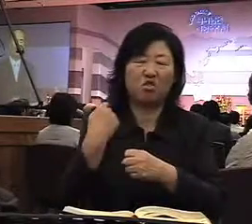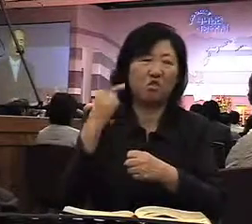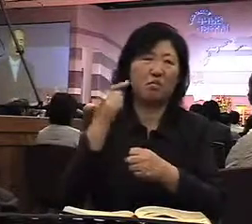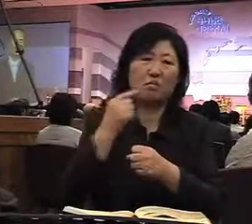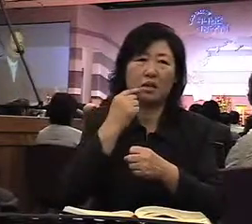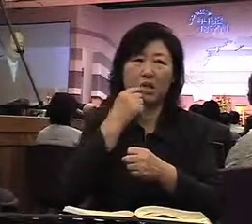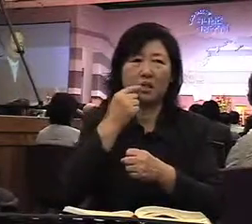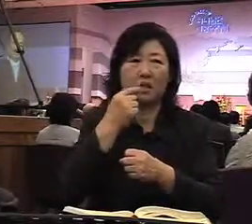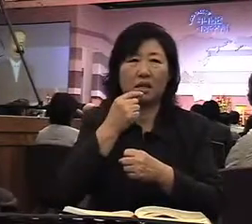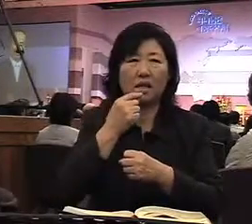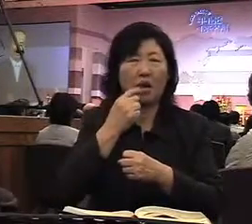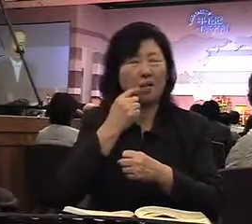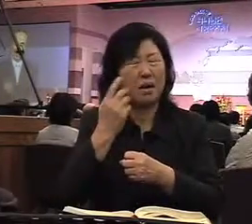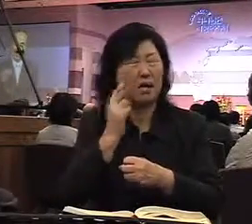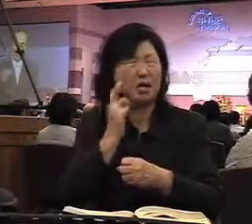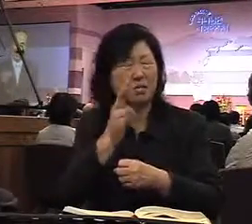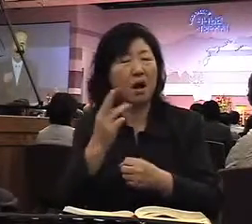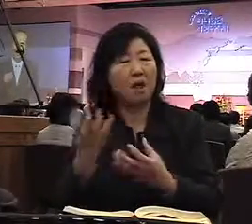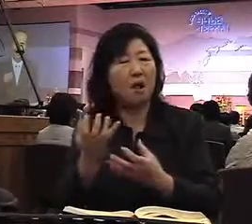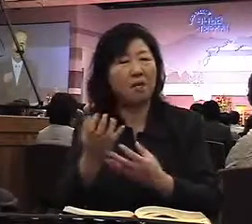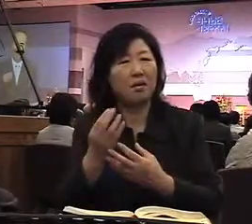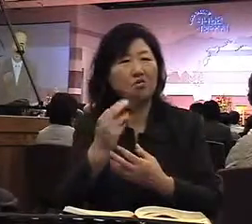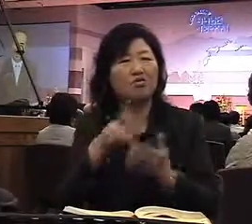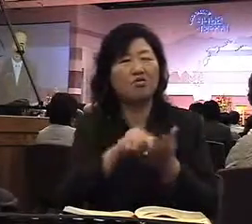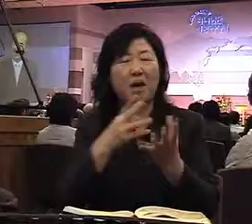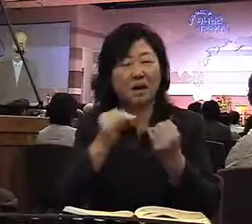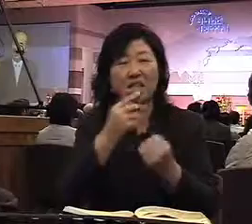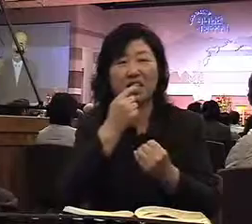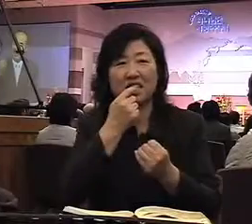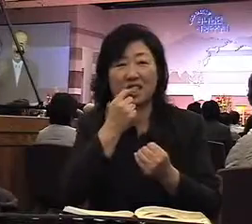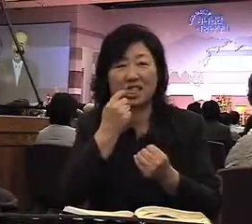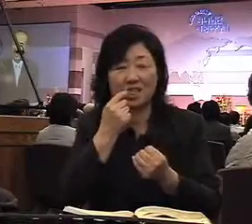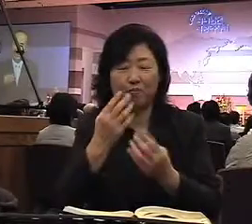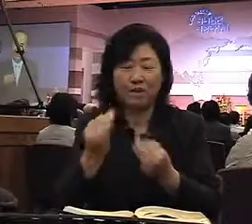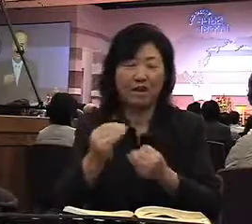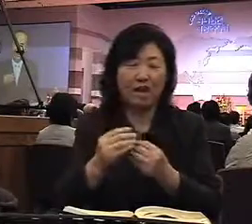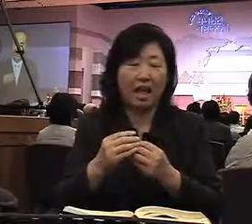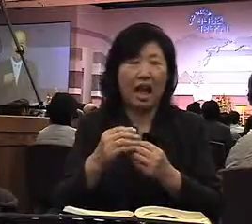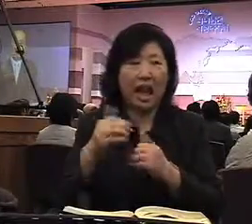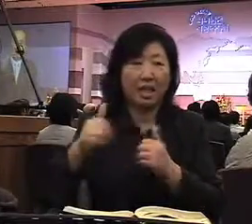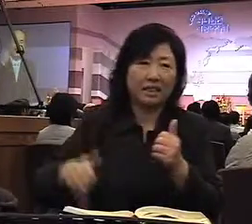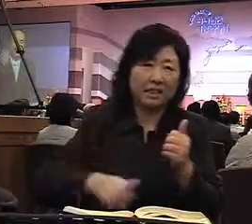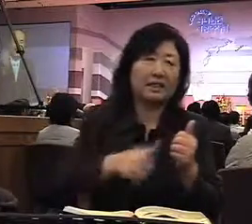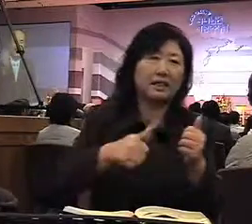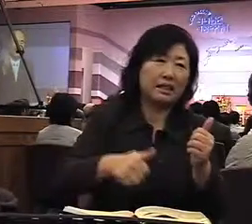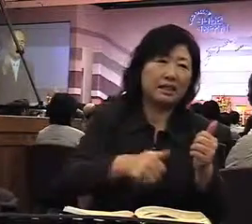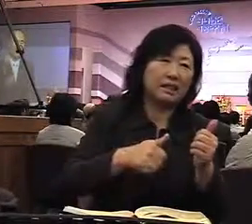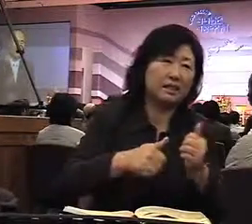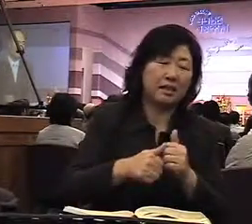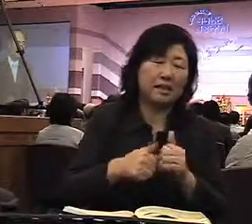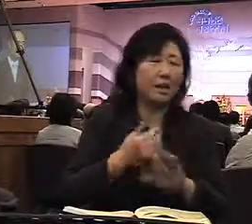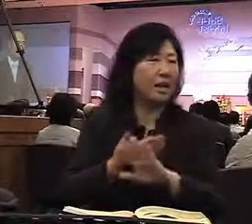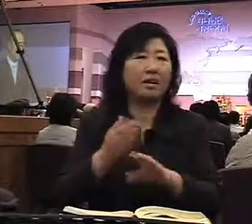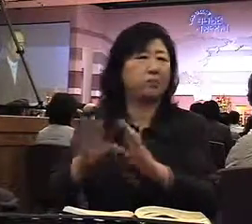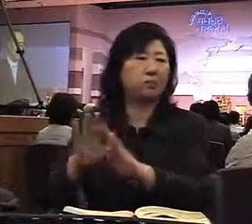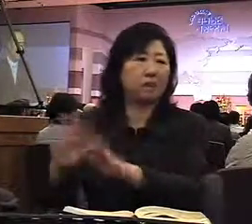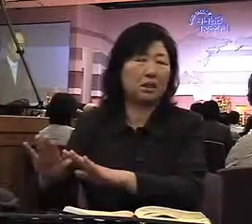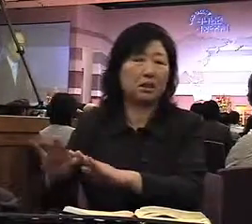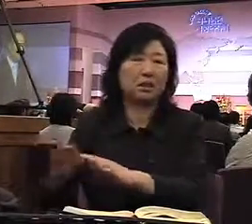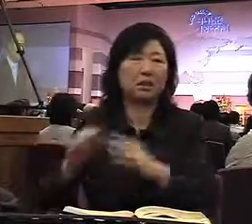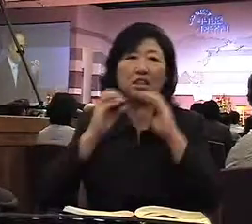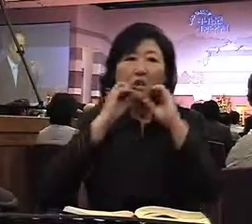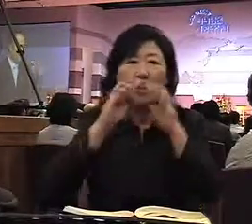기도를 했겠습니까? 하나님, 잘 선교사입니다. 아들은 그냥 따라온 겁니다. 그럼 다른 건 그만두고 선교사의